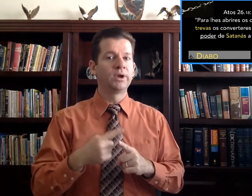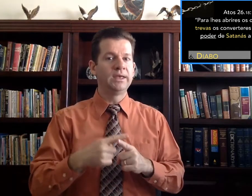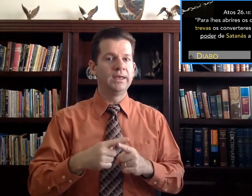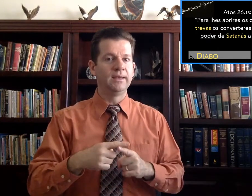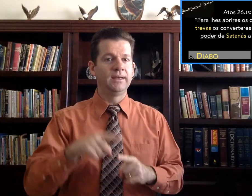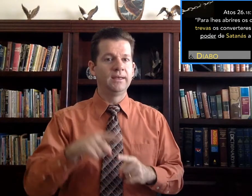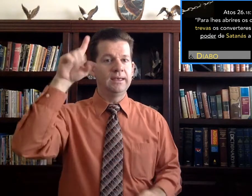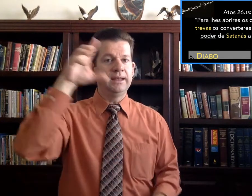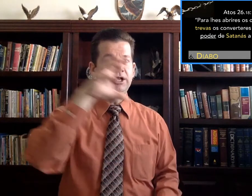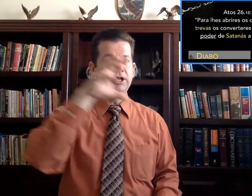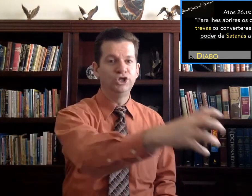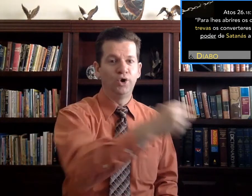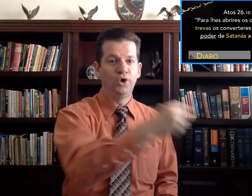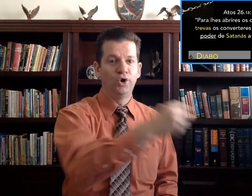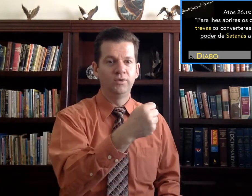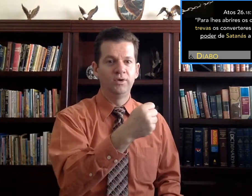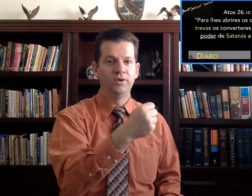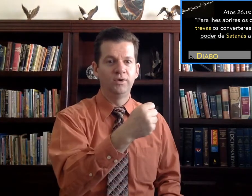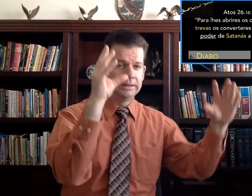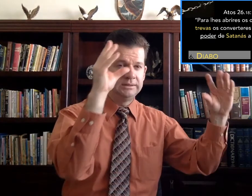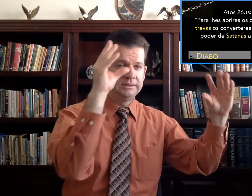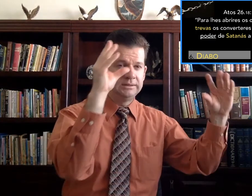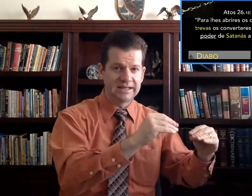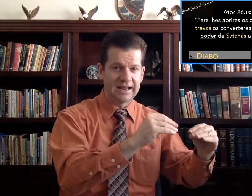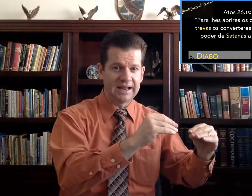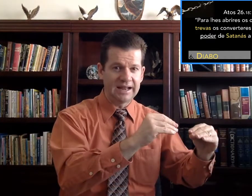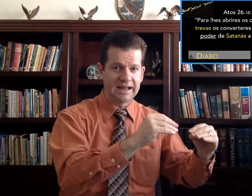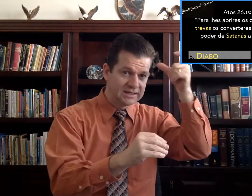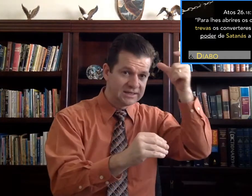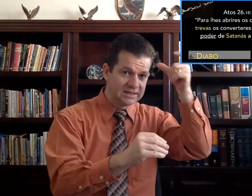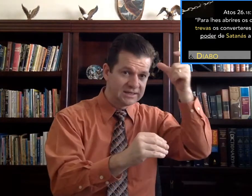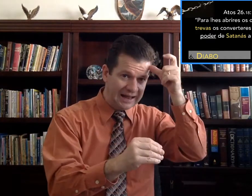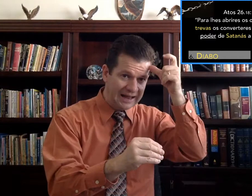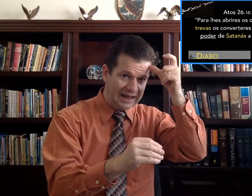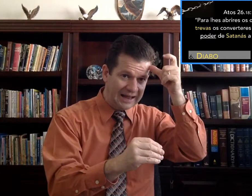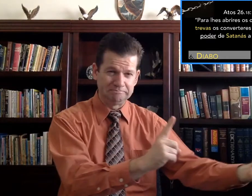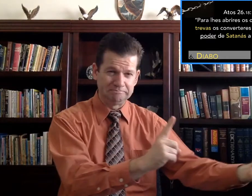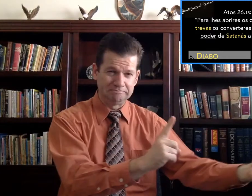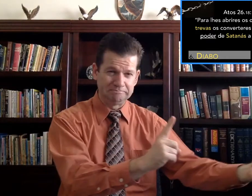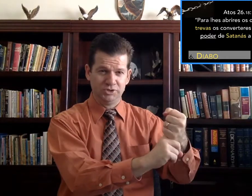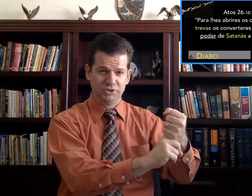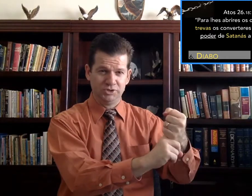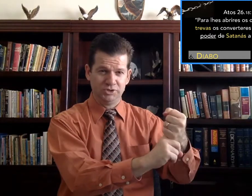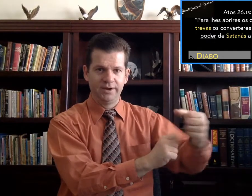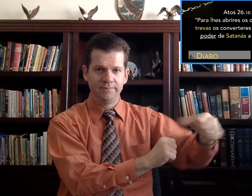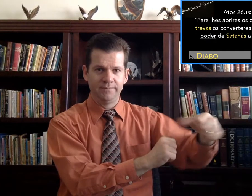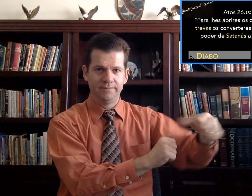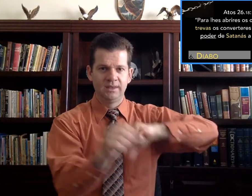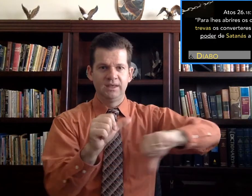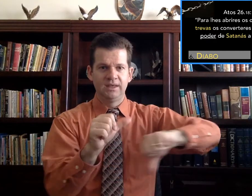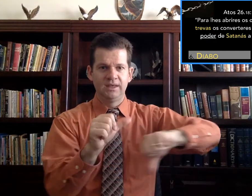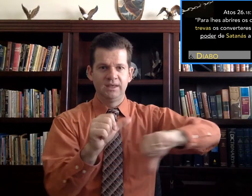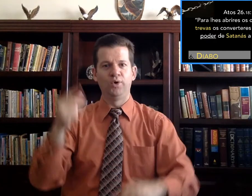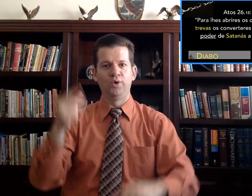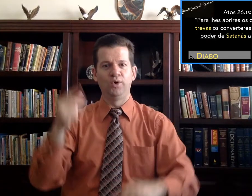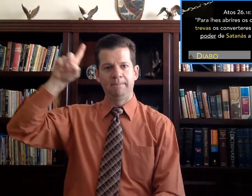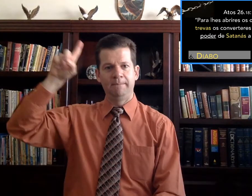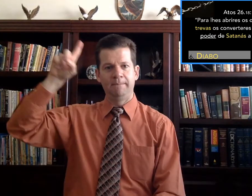quê? Ele tirou das trevas Satanás, o seu poder, e mudou para